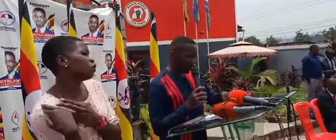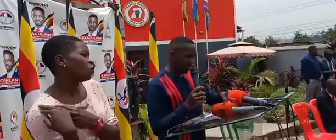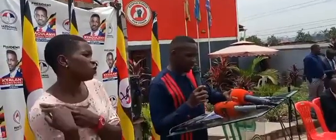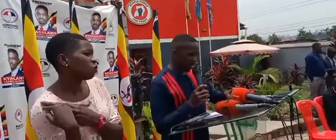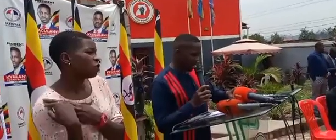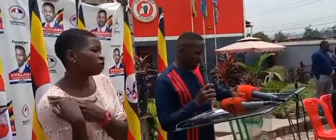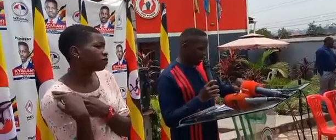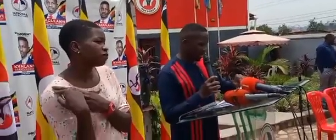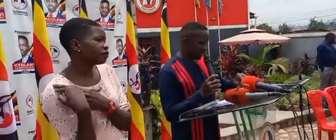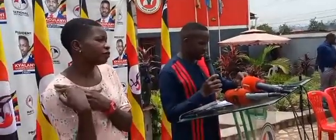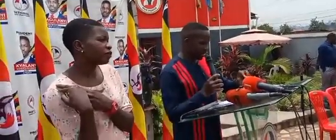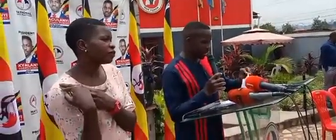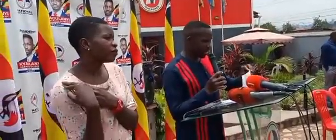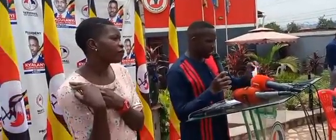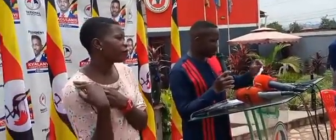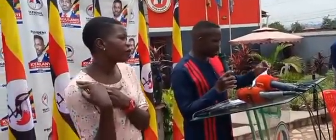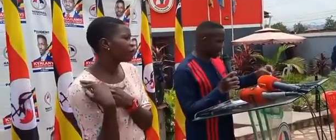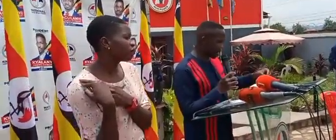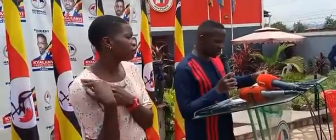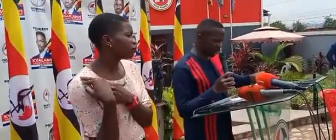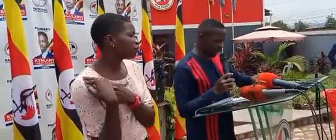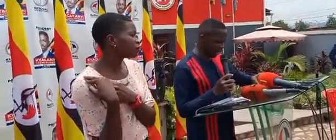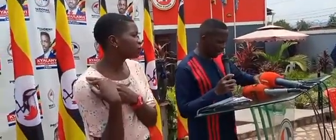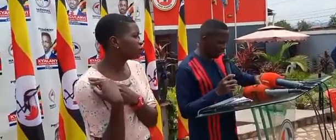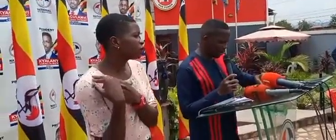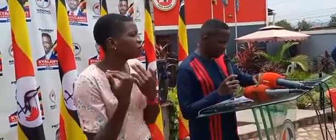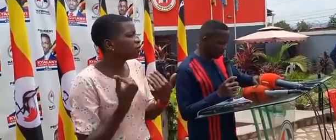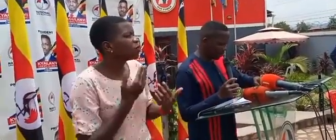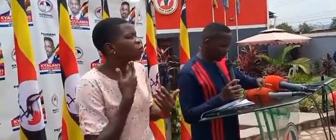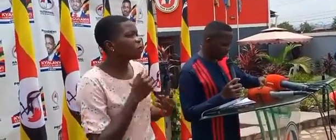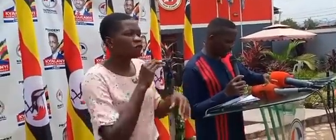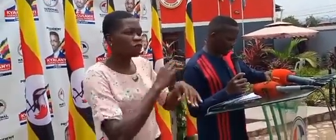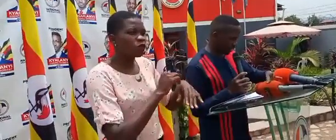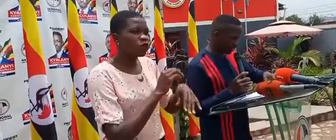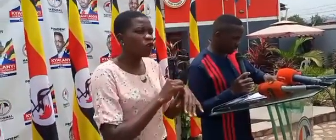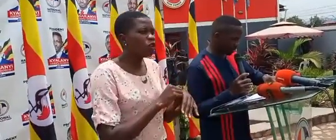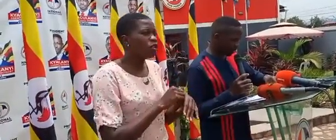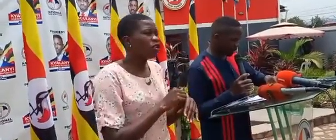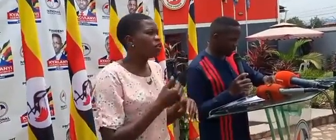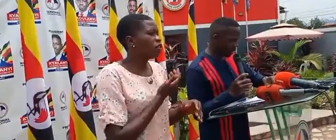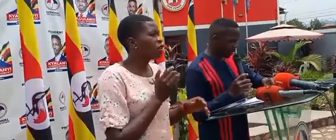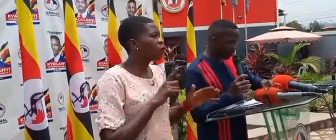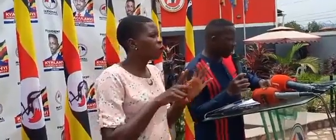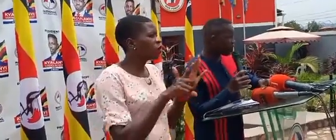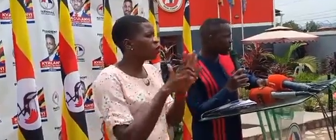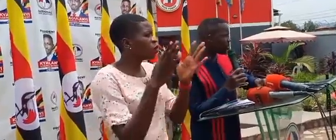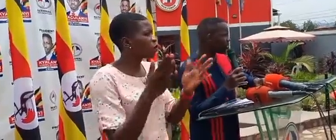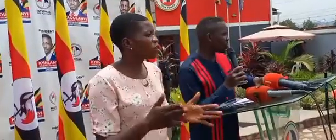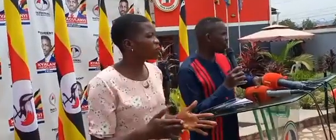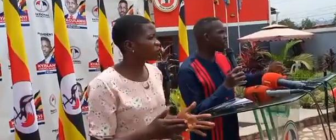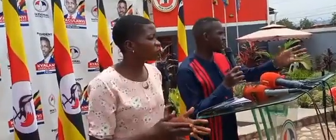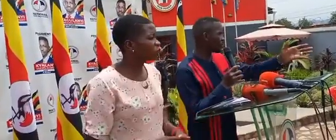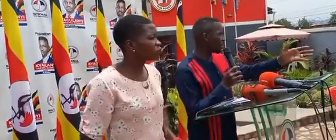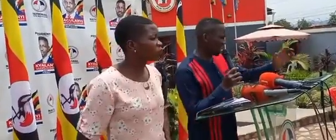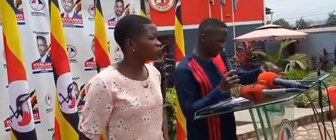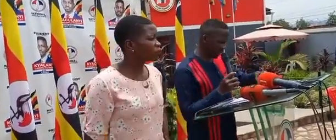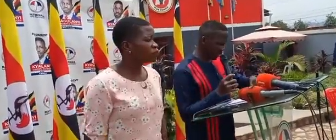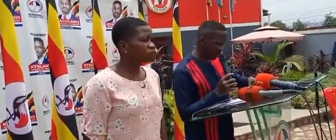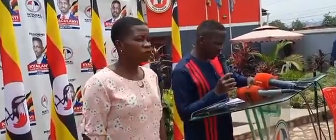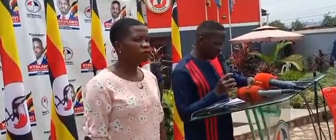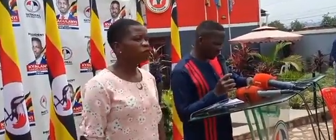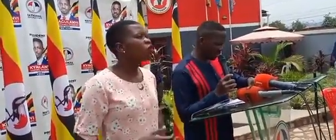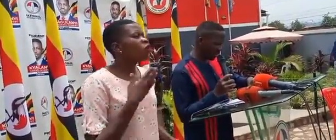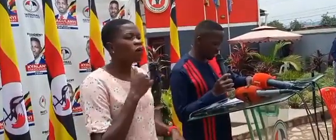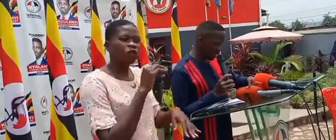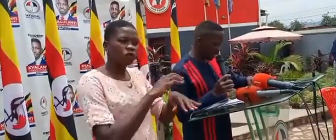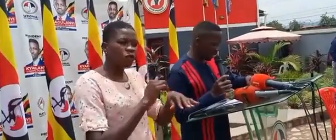tukakundemu nga nina kuita SG demo ichibuze cha how we are going to ok ya kuita actually